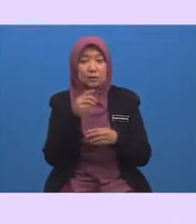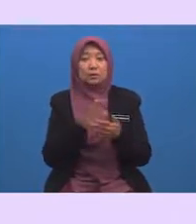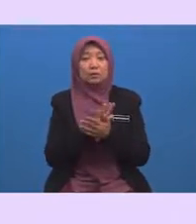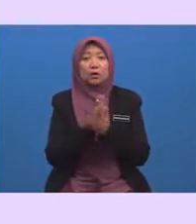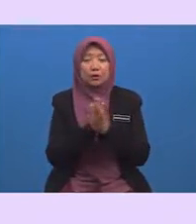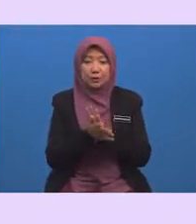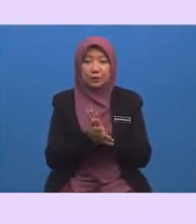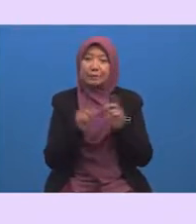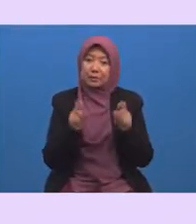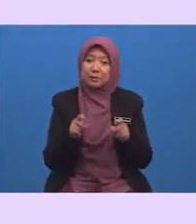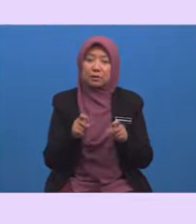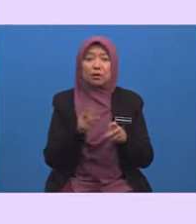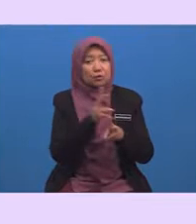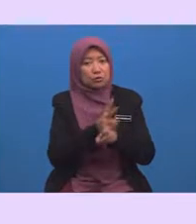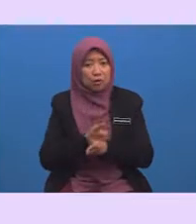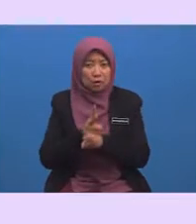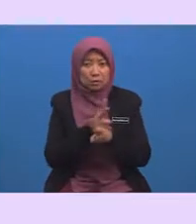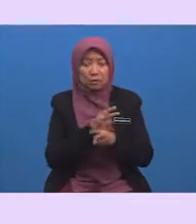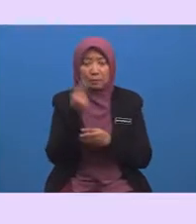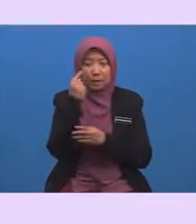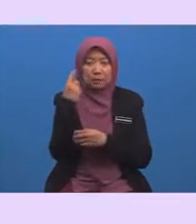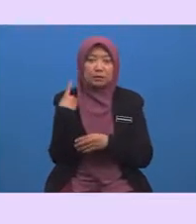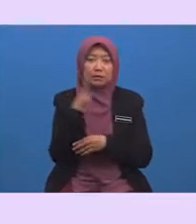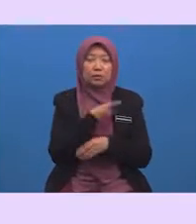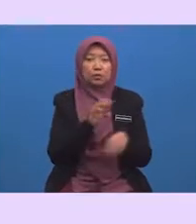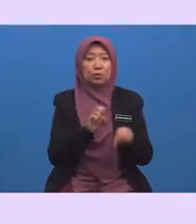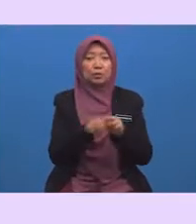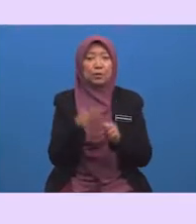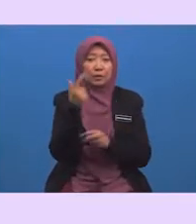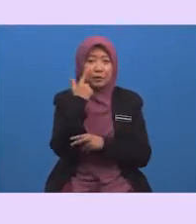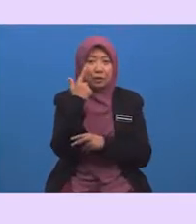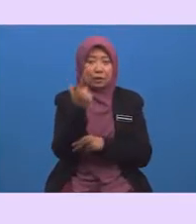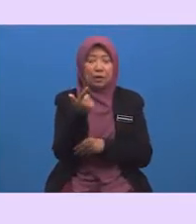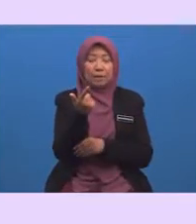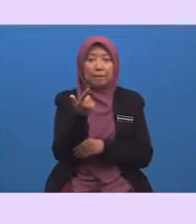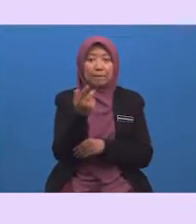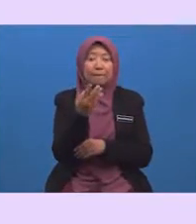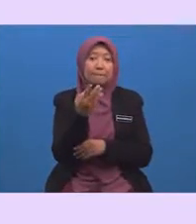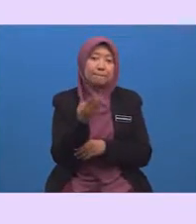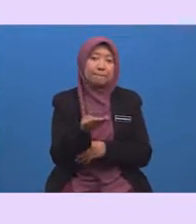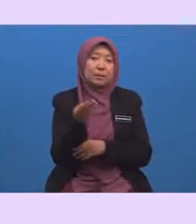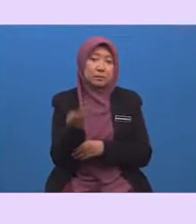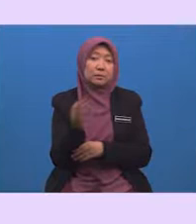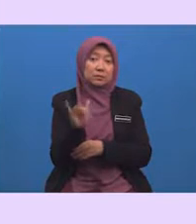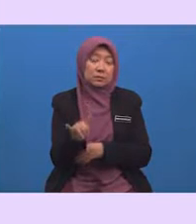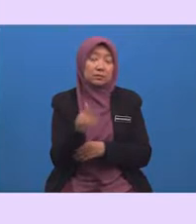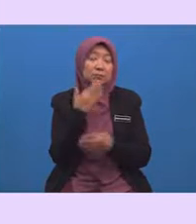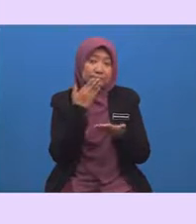Jadi, kita perlu menjaga mata kita supaya melihat benda-benda yang